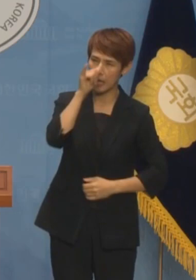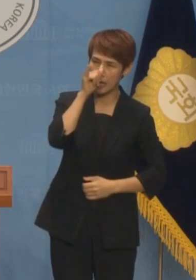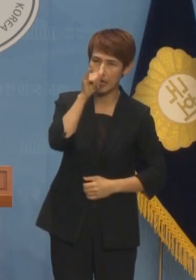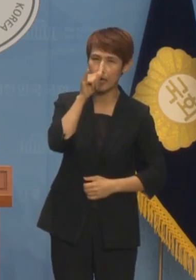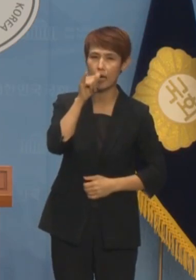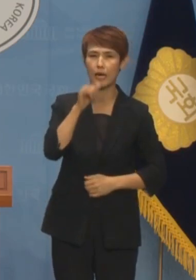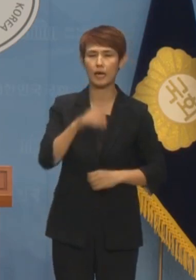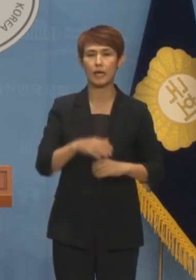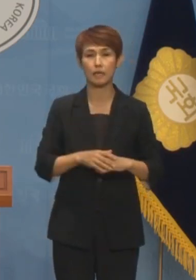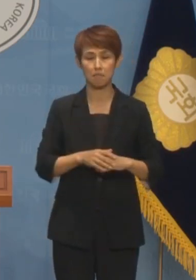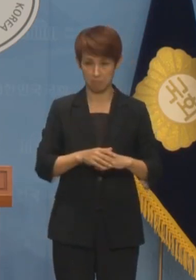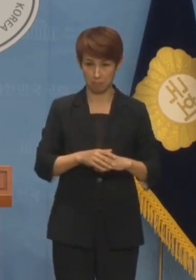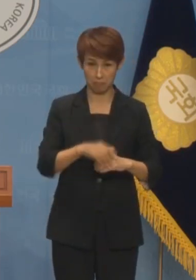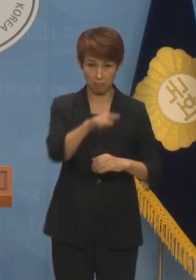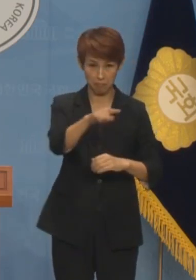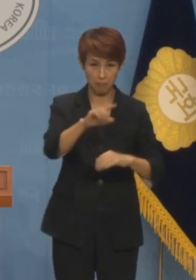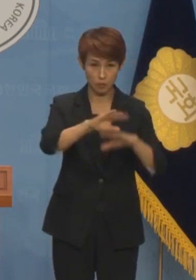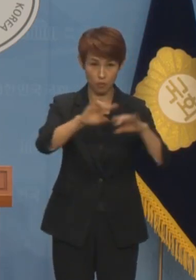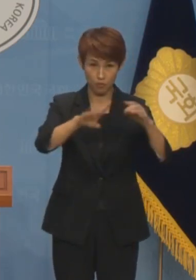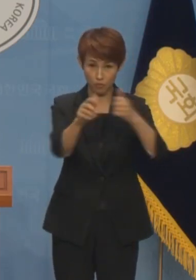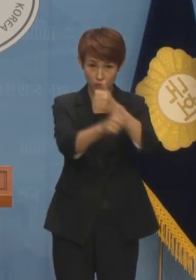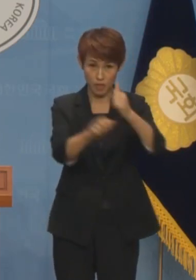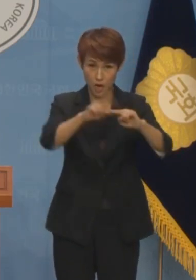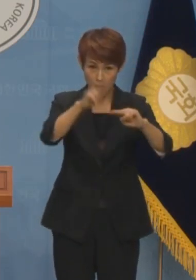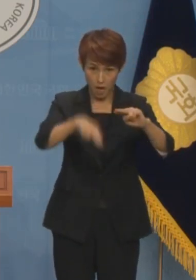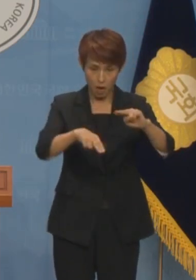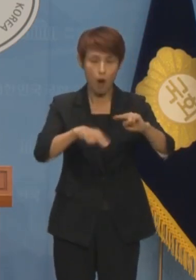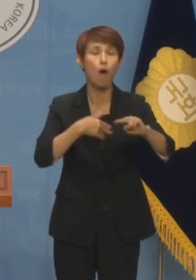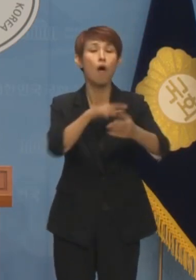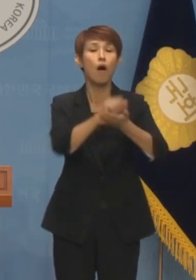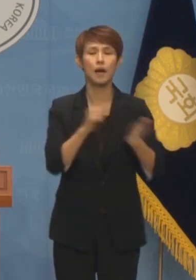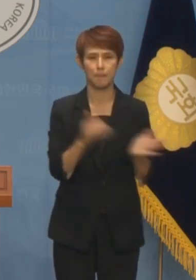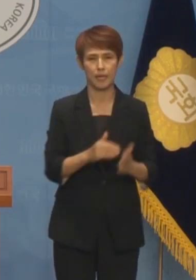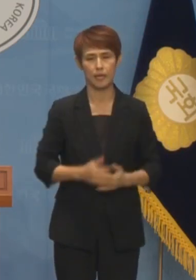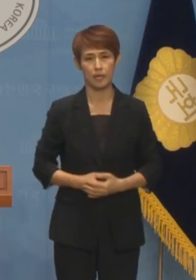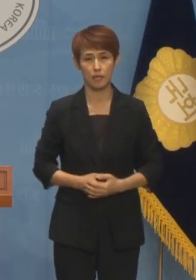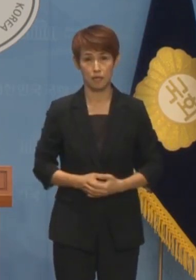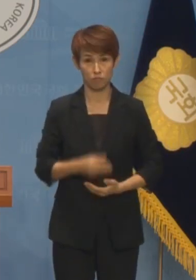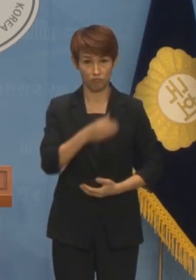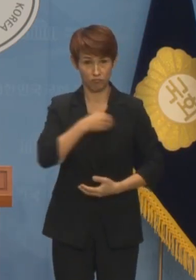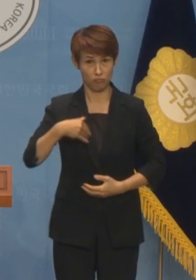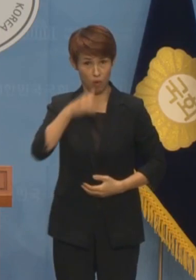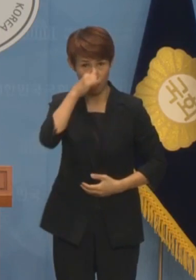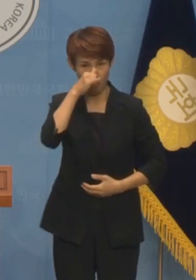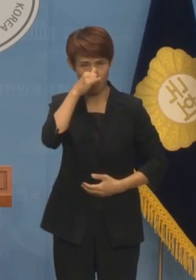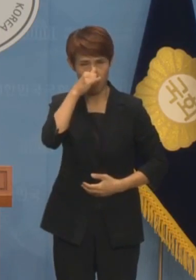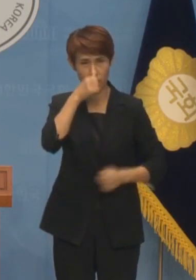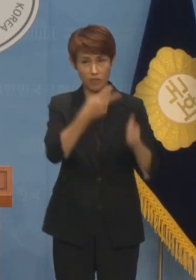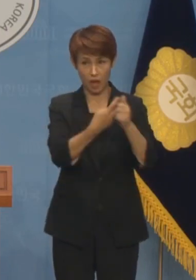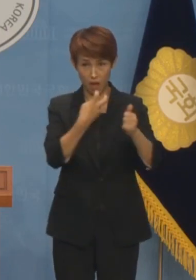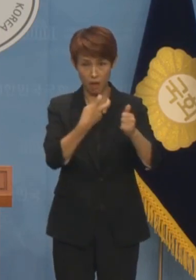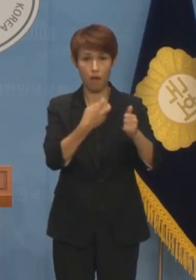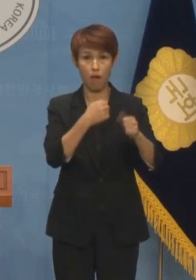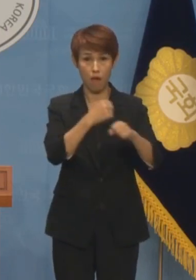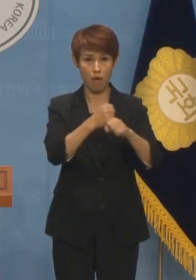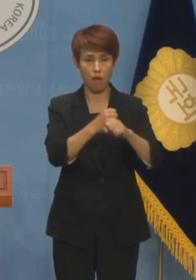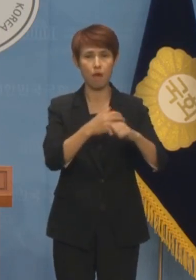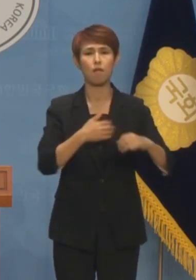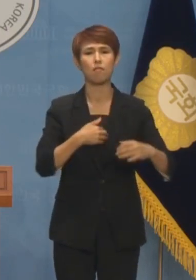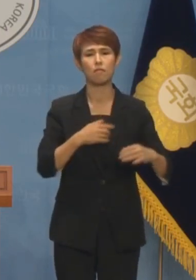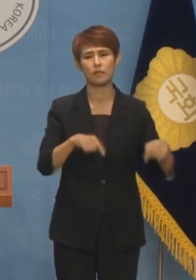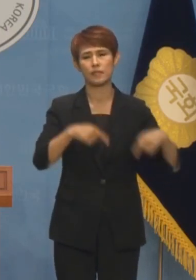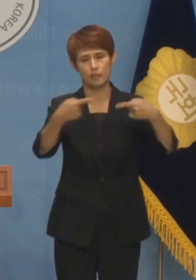속도로 처리했습니다. 떳떳하면 탄핵 조사와 심판에 임하십시오. 같은 수법을 두 차례나